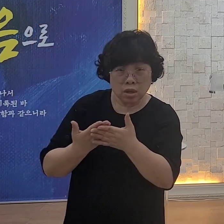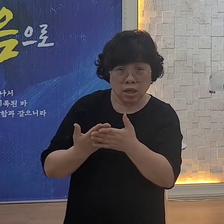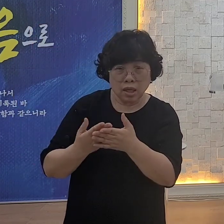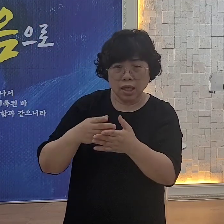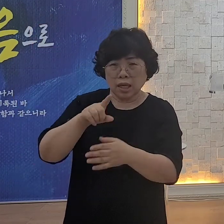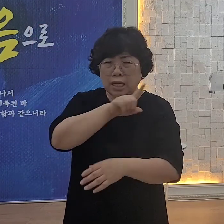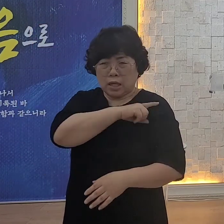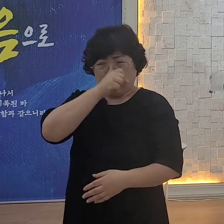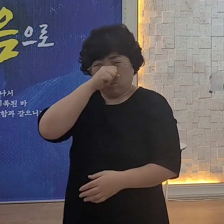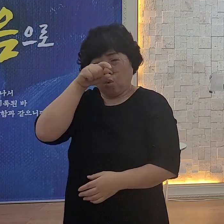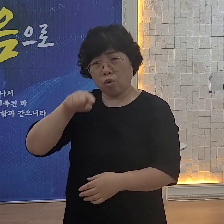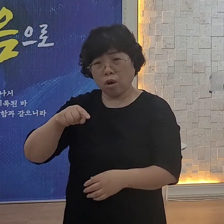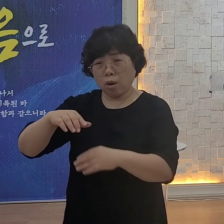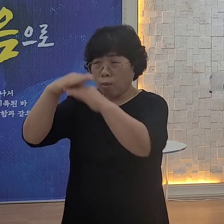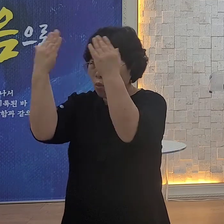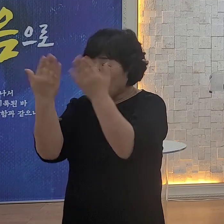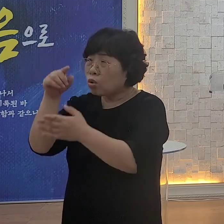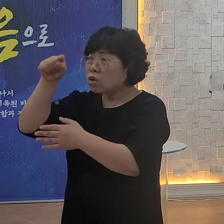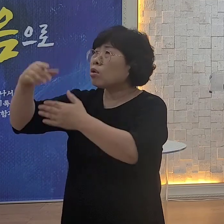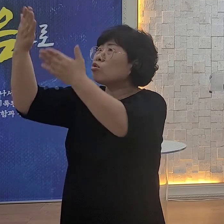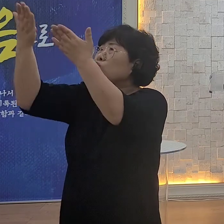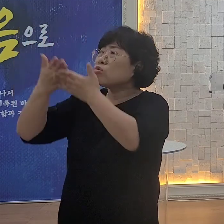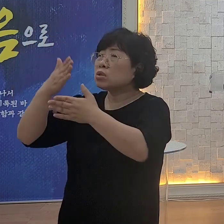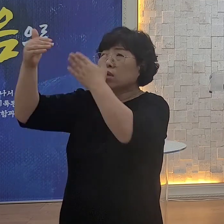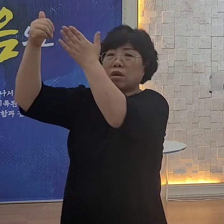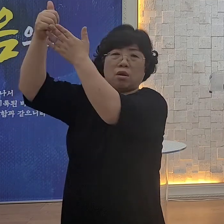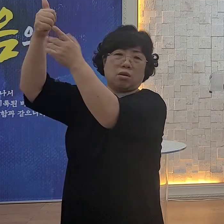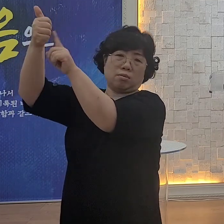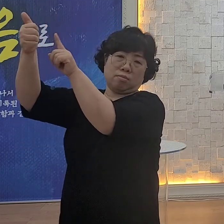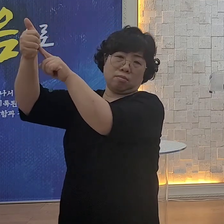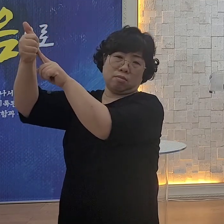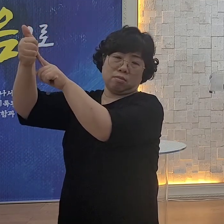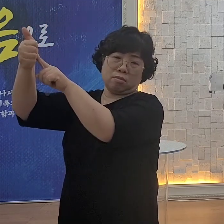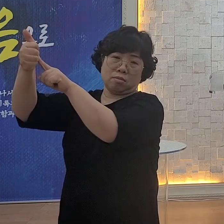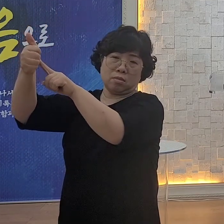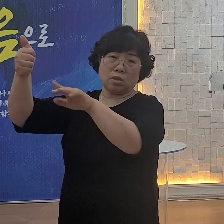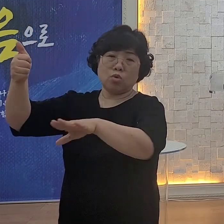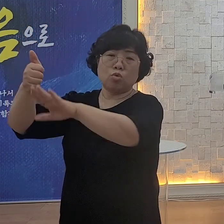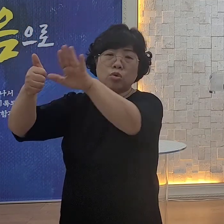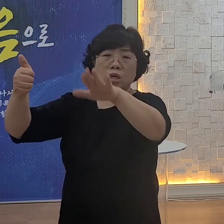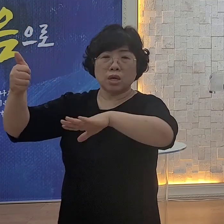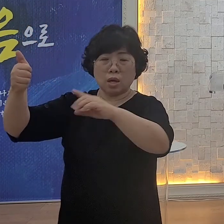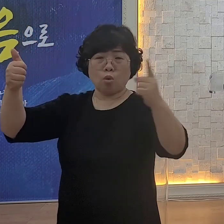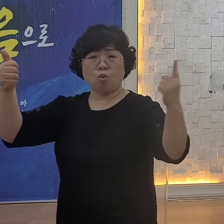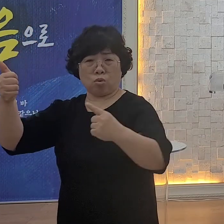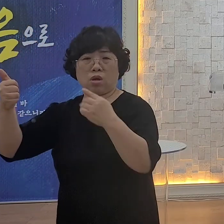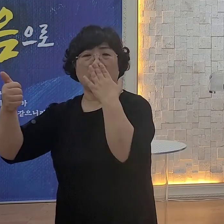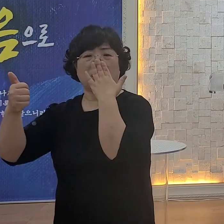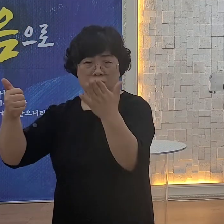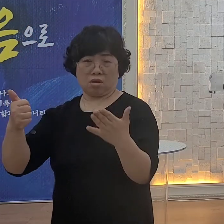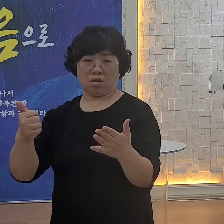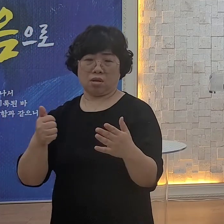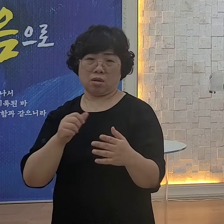주시는 하나님이시다라고 말씀하고 있다는 것이죠. 여러분, 이 축복을 여러분 누리고 싶지 않습니까?